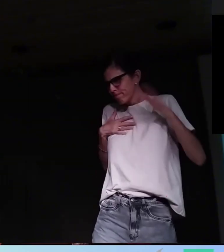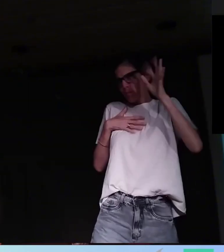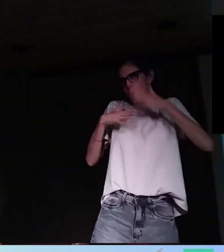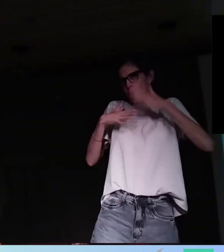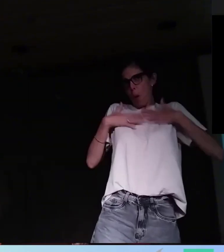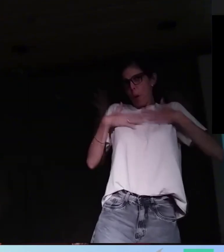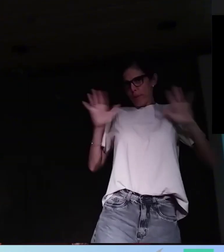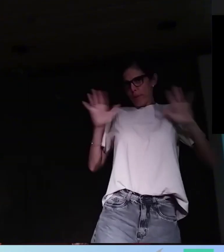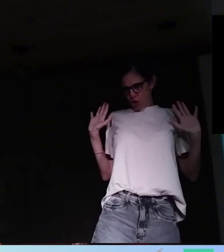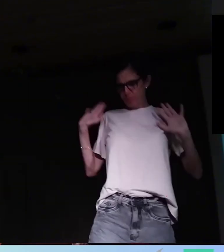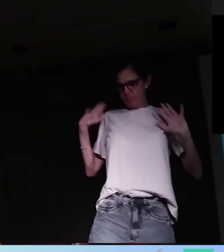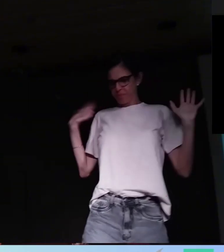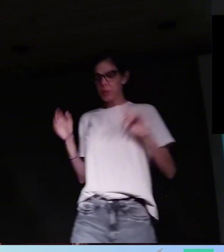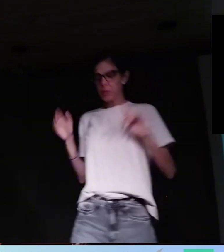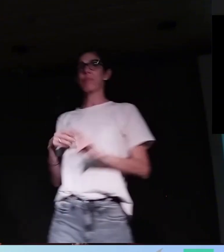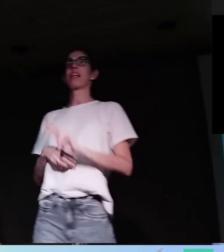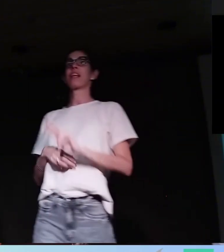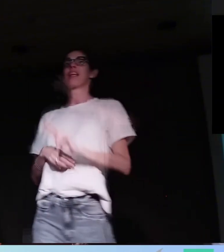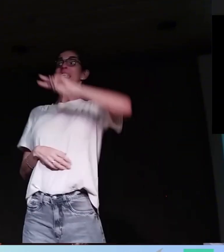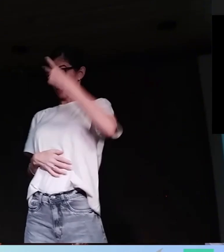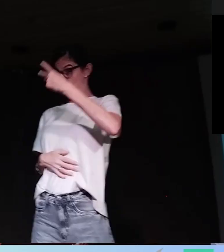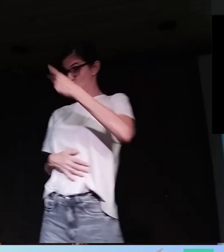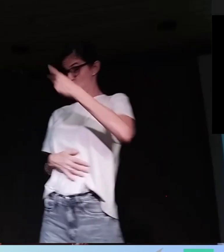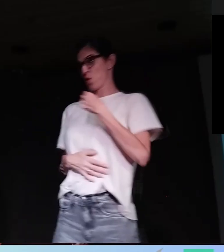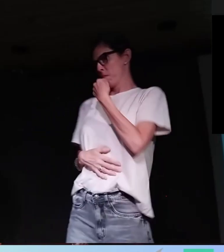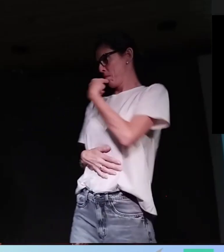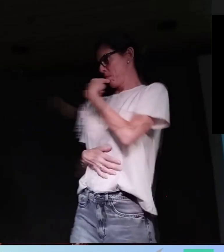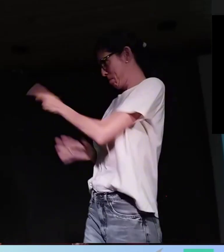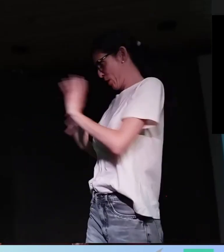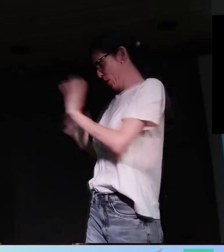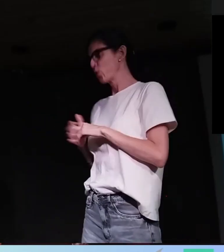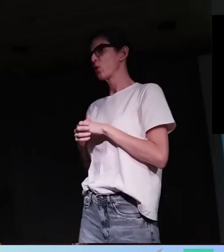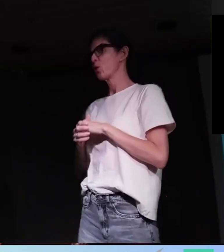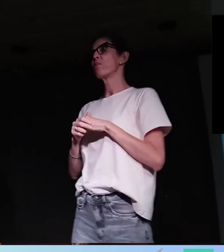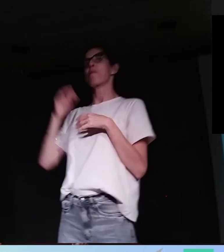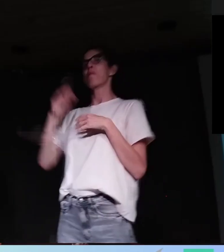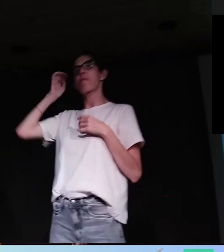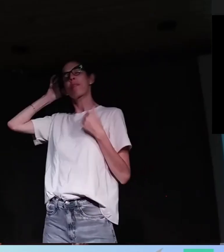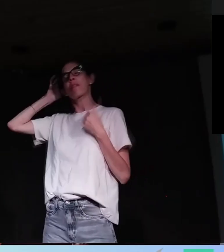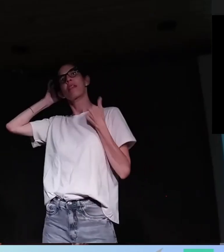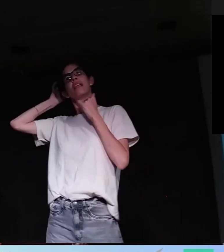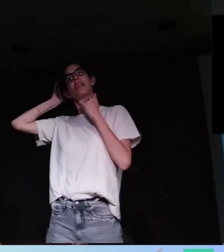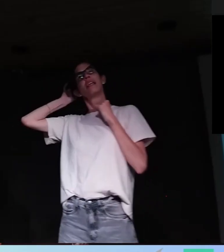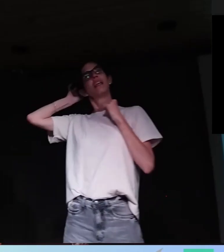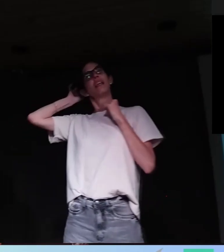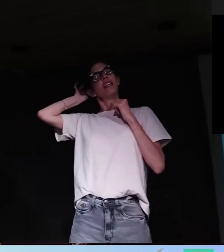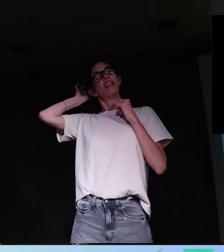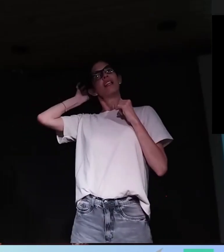ahora yo opino que es imposible. Y la segunda pregunta,